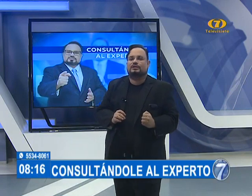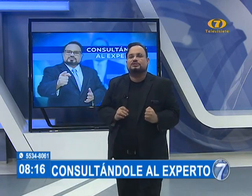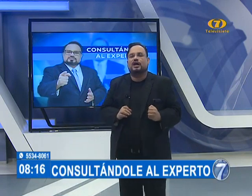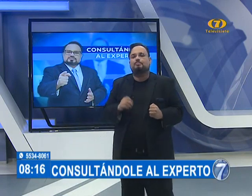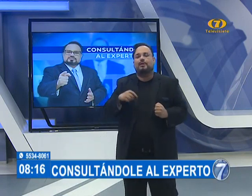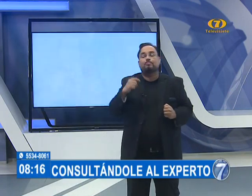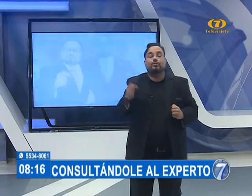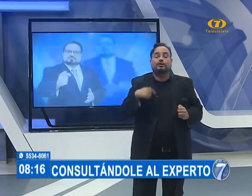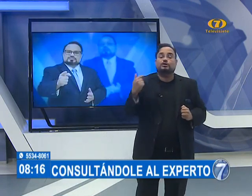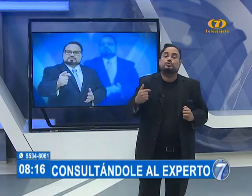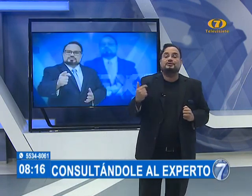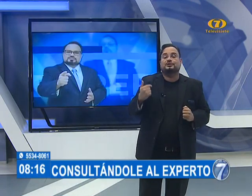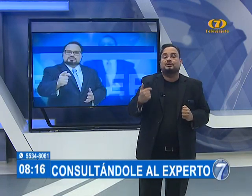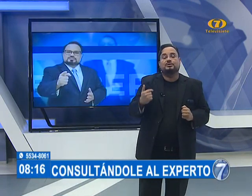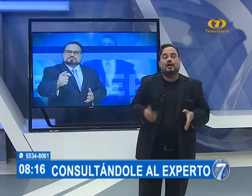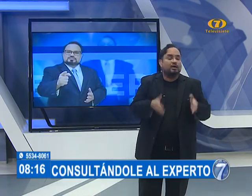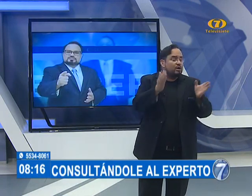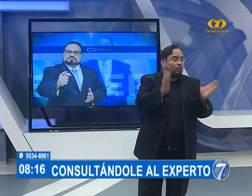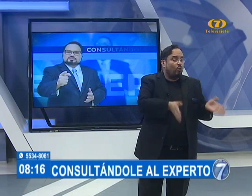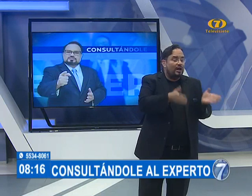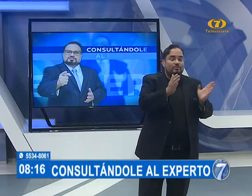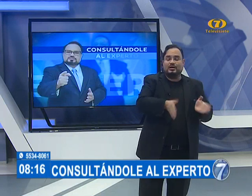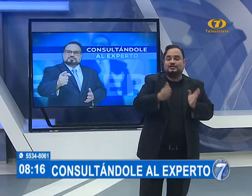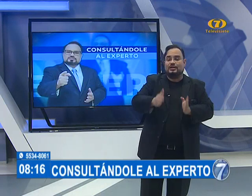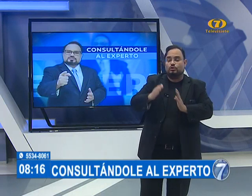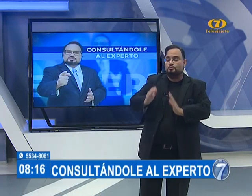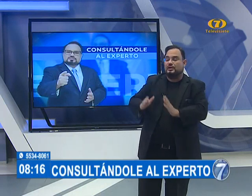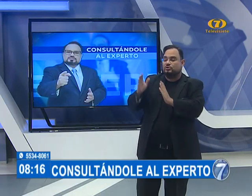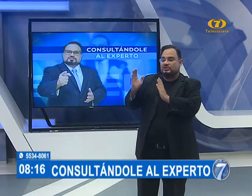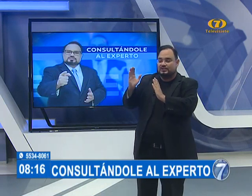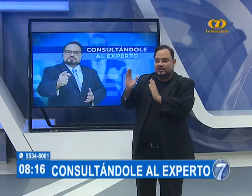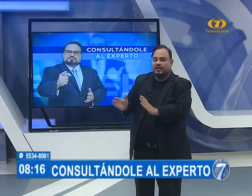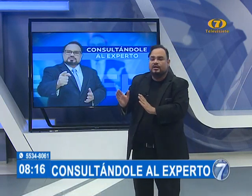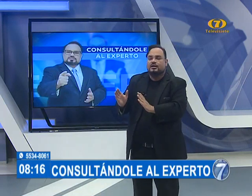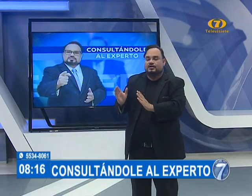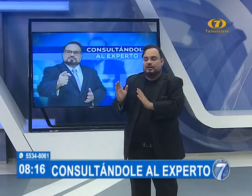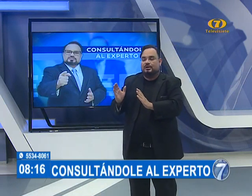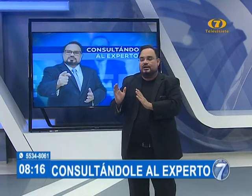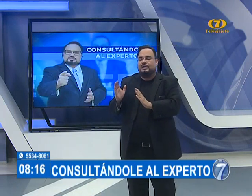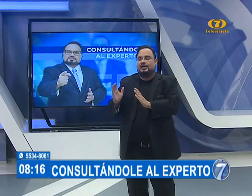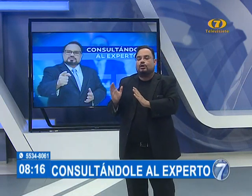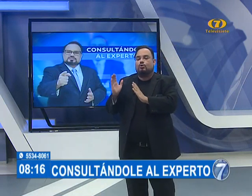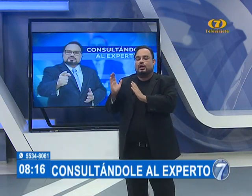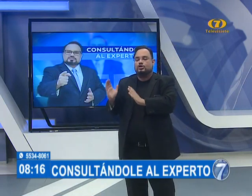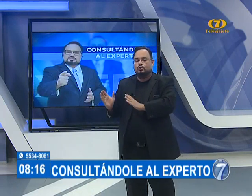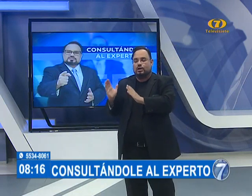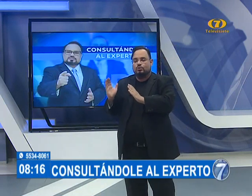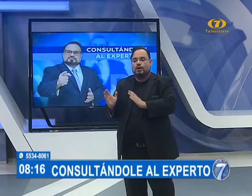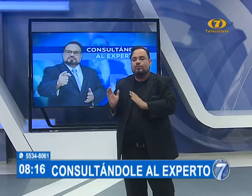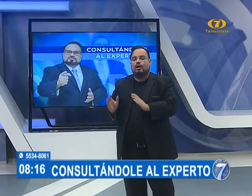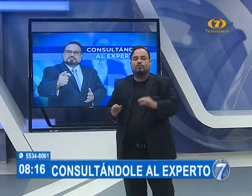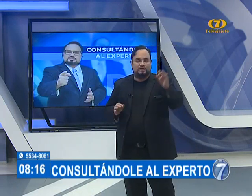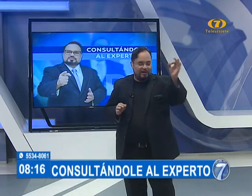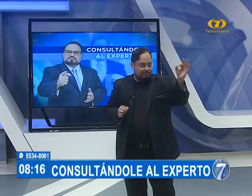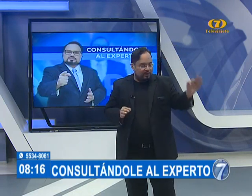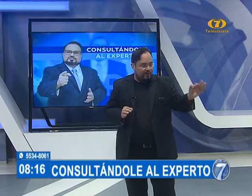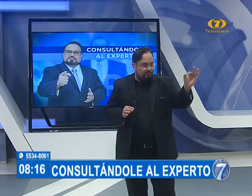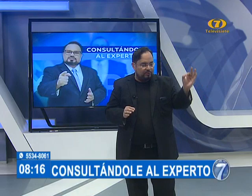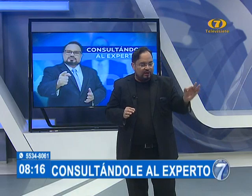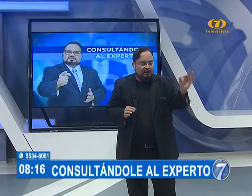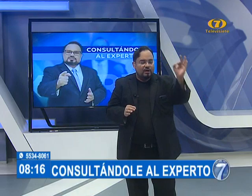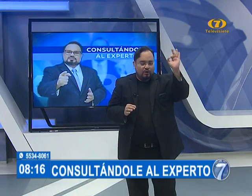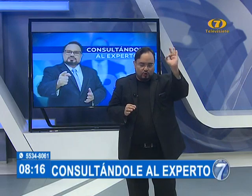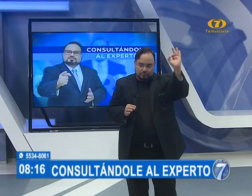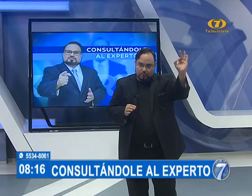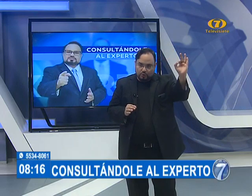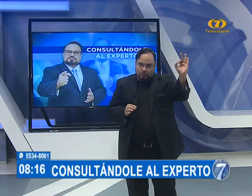investigación catastral para poder después determinar cuáles van a ser los pasos a seguir, de manera que con la ayuda de un abogado se le pueda